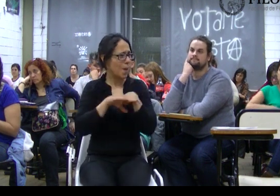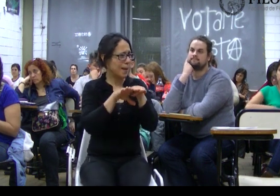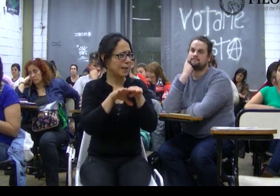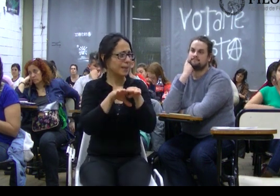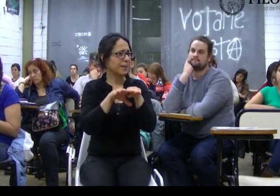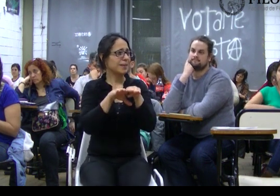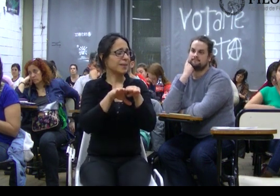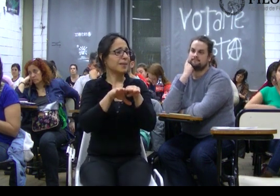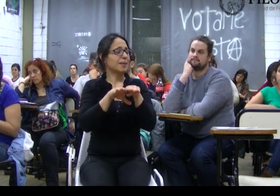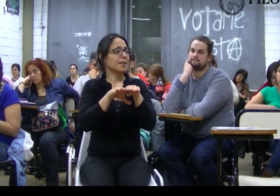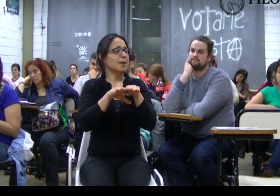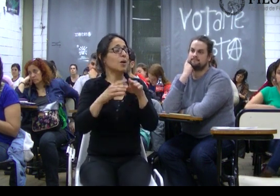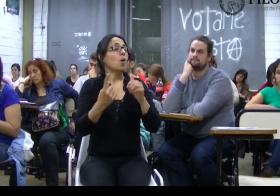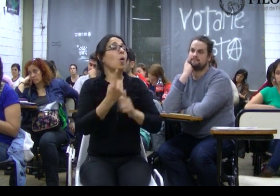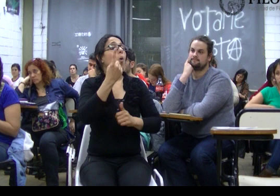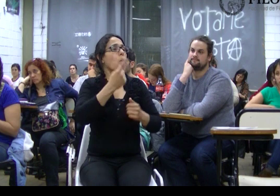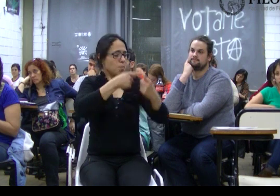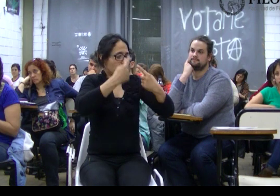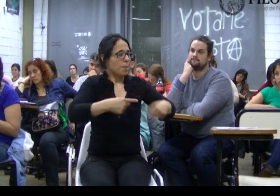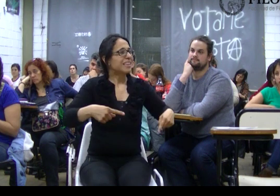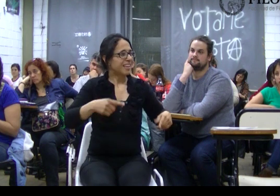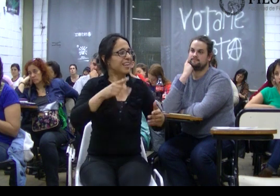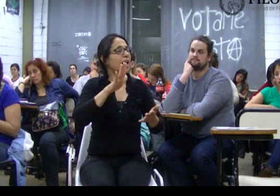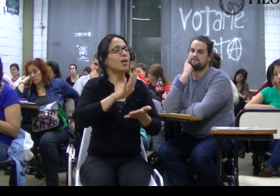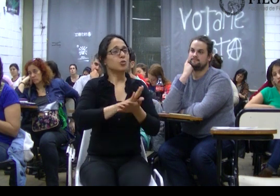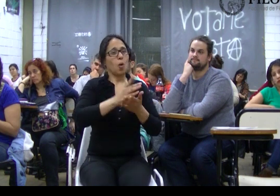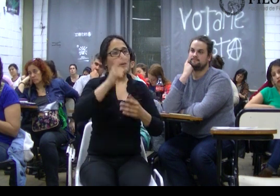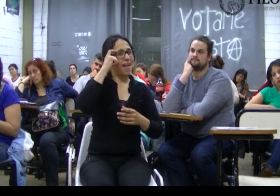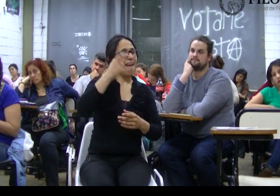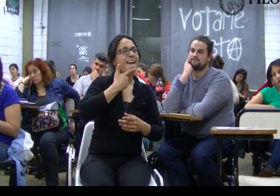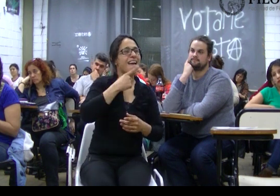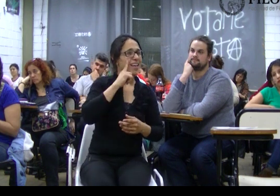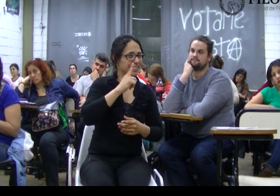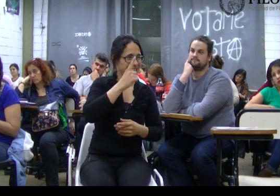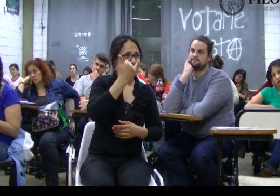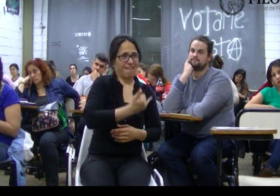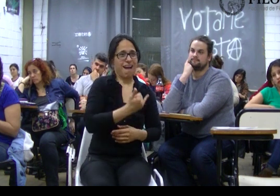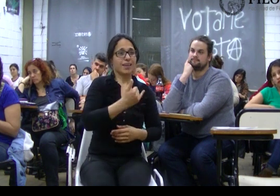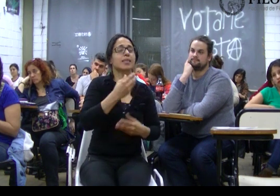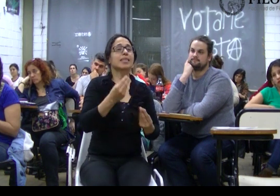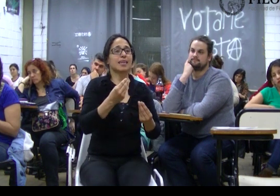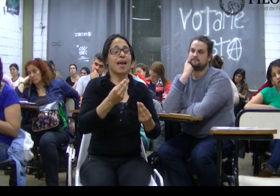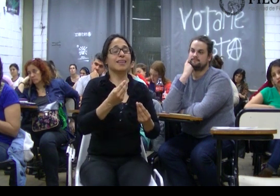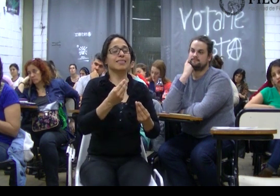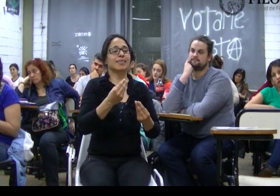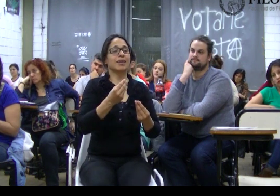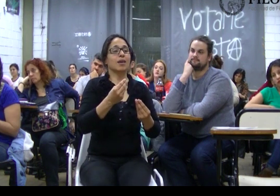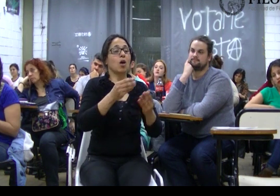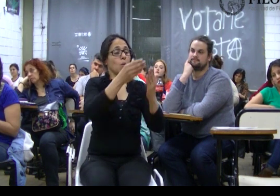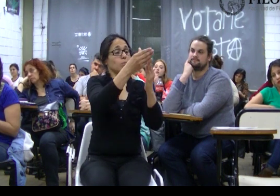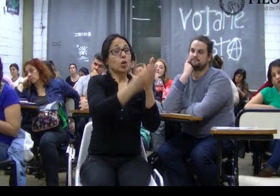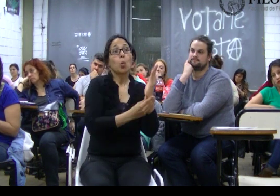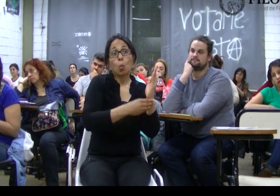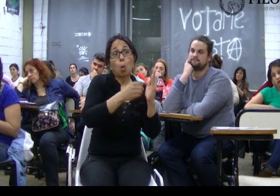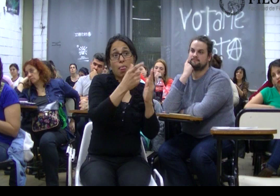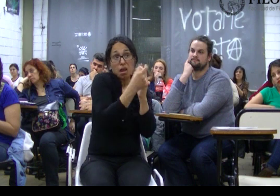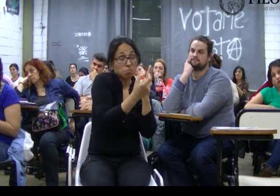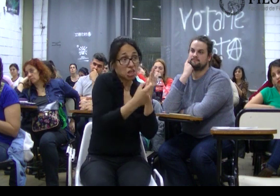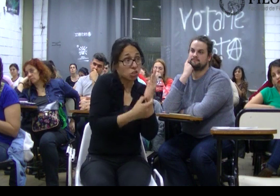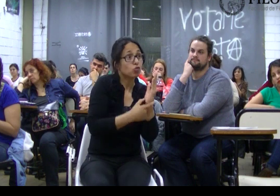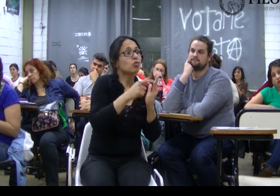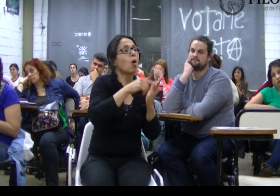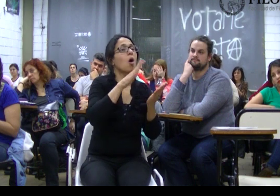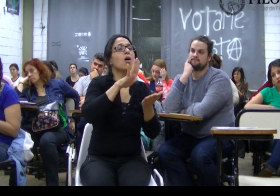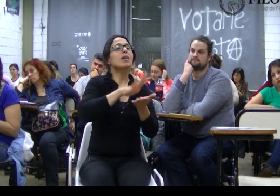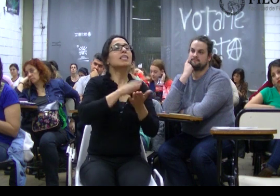Uno de los materiales que existen en ESI es forma parte de la vida, que es un cuadernillo para trabajar con las